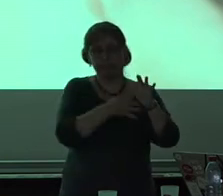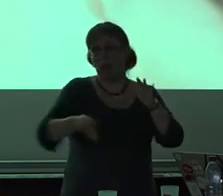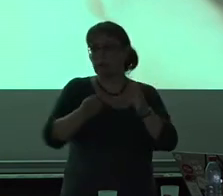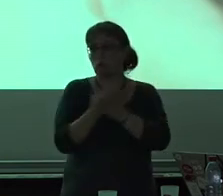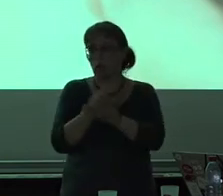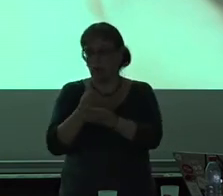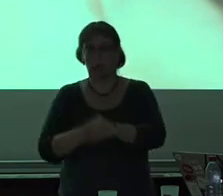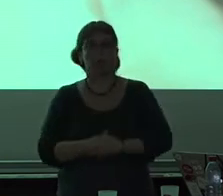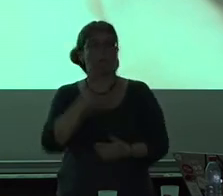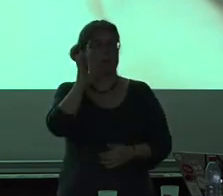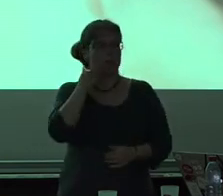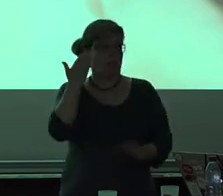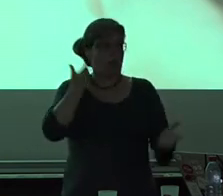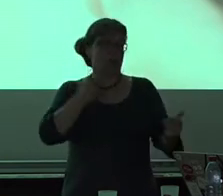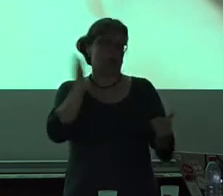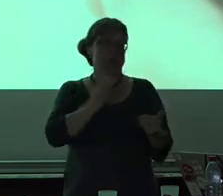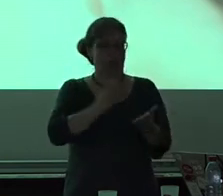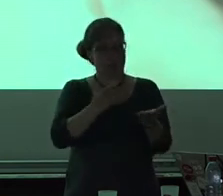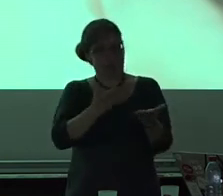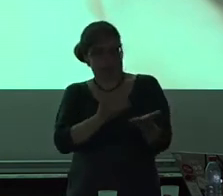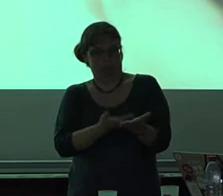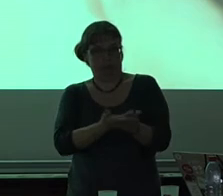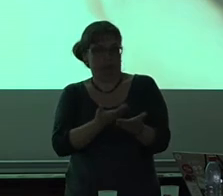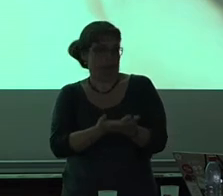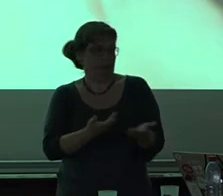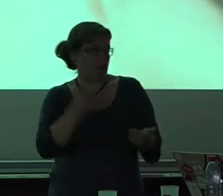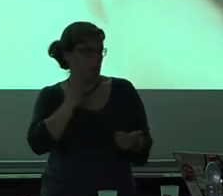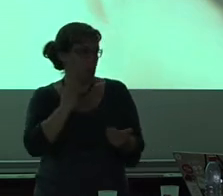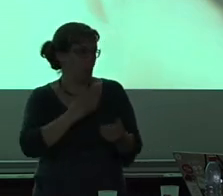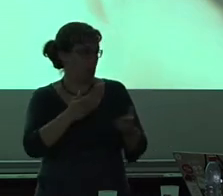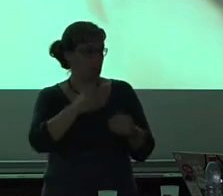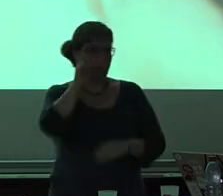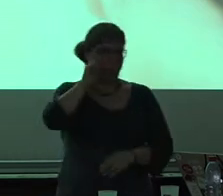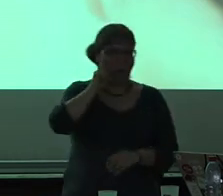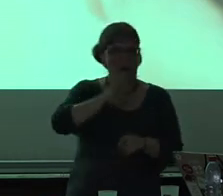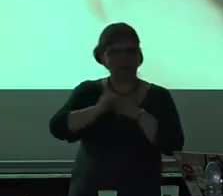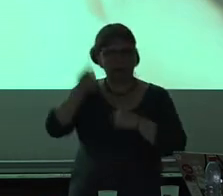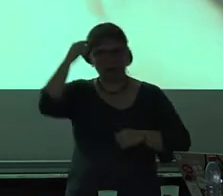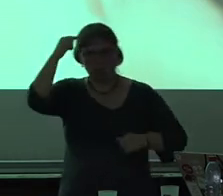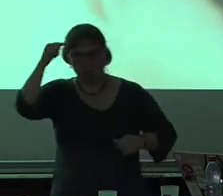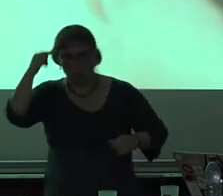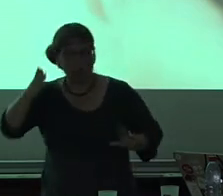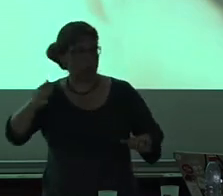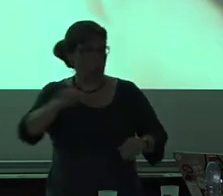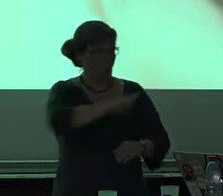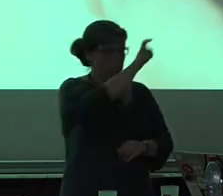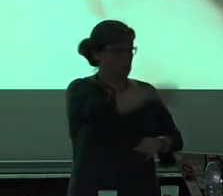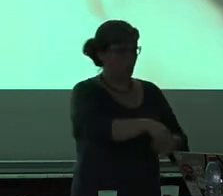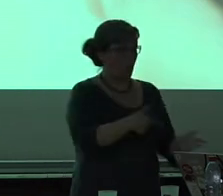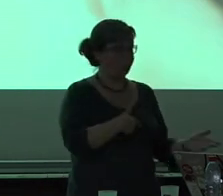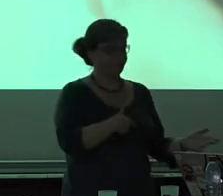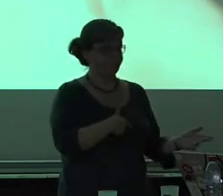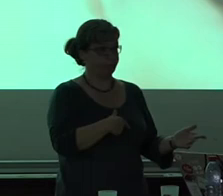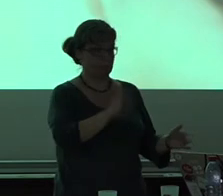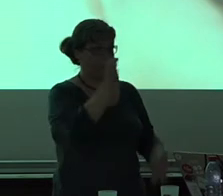besoin du pourquoi. D'autres personnes s'en fichent royalement. En fait, le pourquoi du cours, ce n'est pas ce qui les intéresse. Elles vont